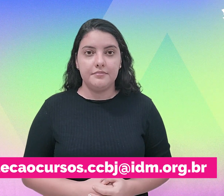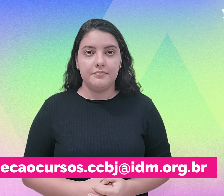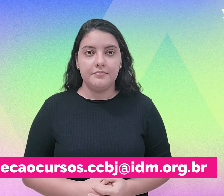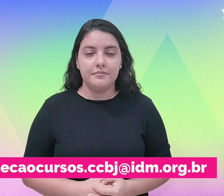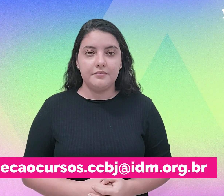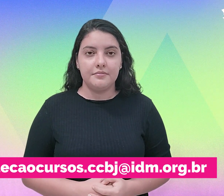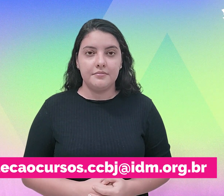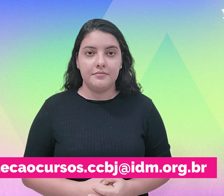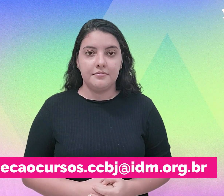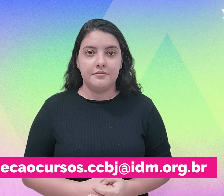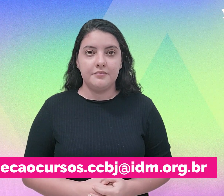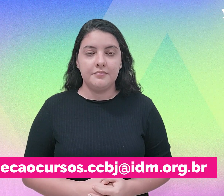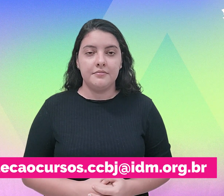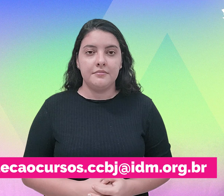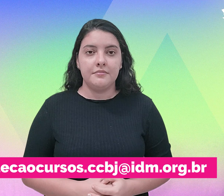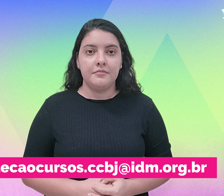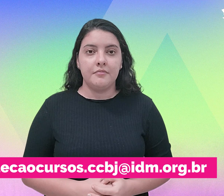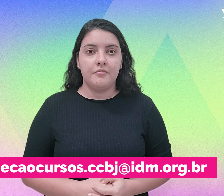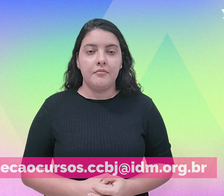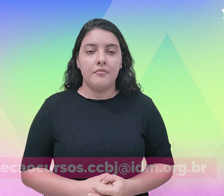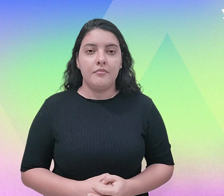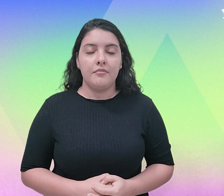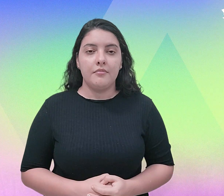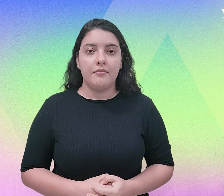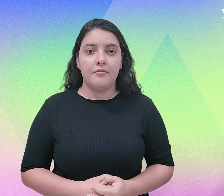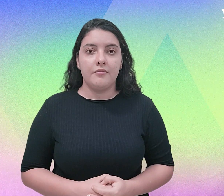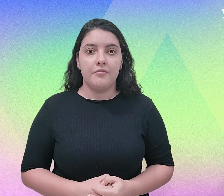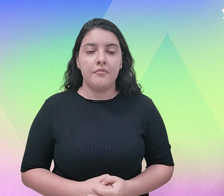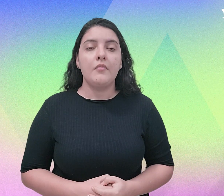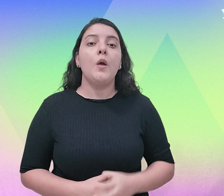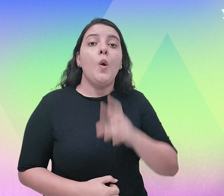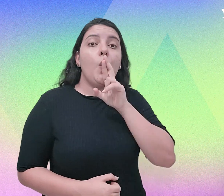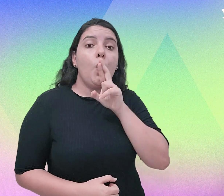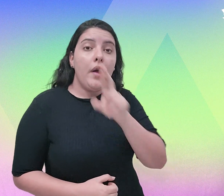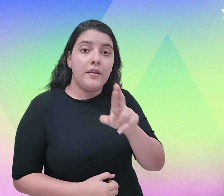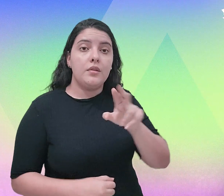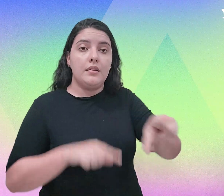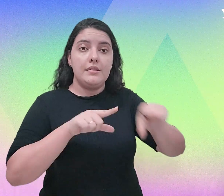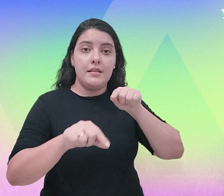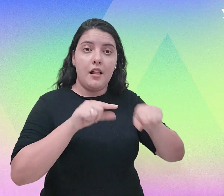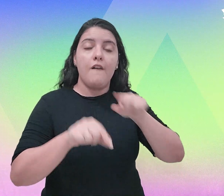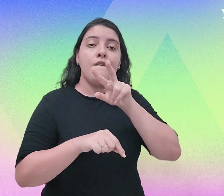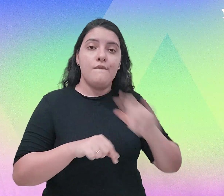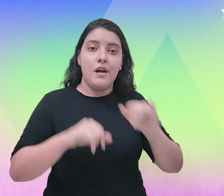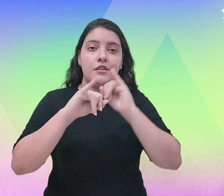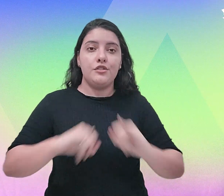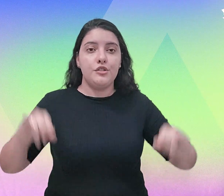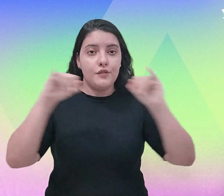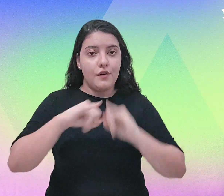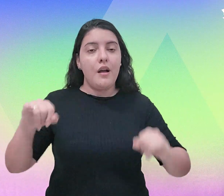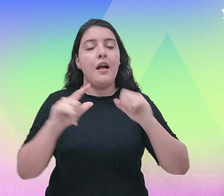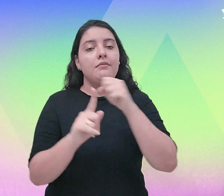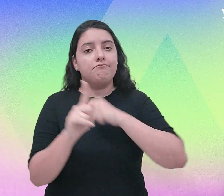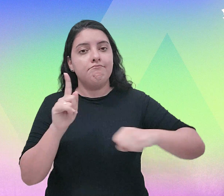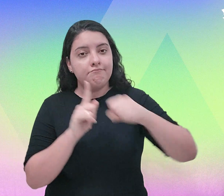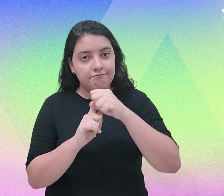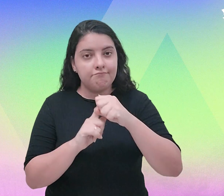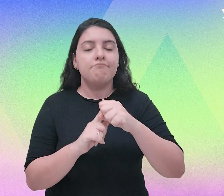DM ponto org.br sem acentos o resultado dos selecionados será divulgado nas redes sociais do ccbj